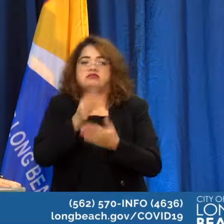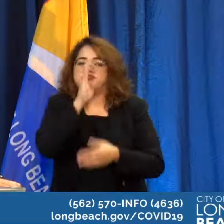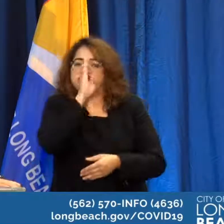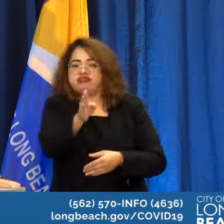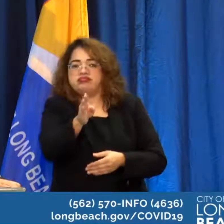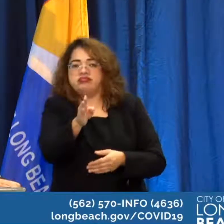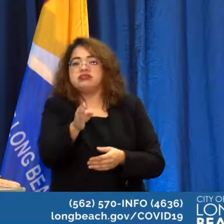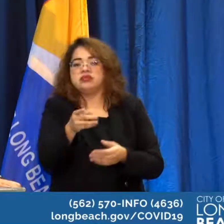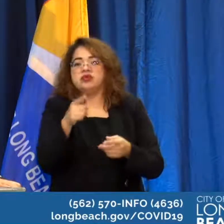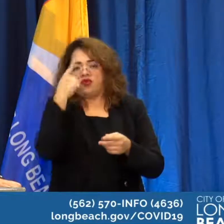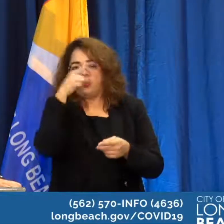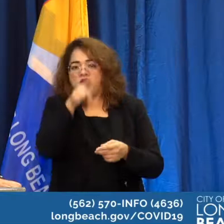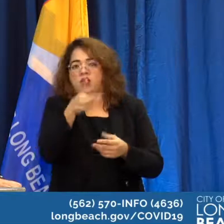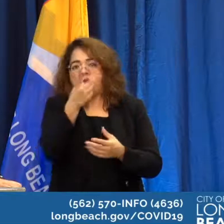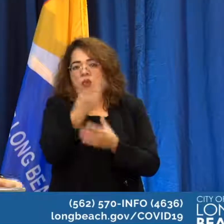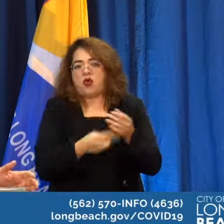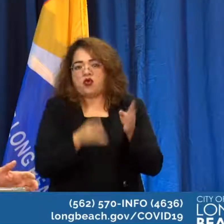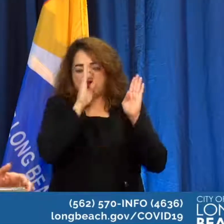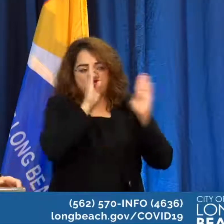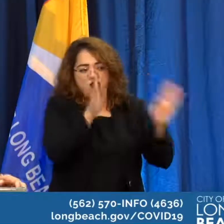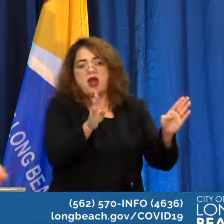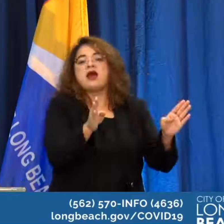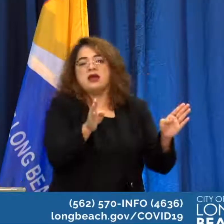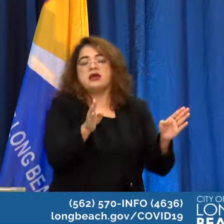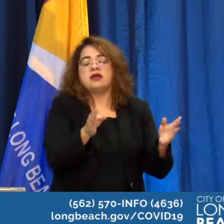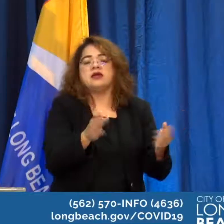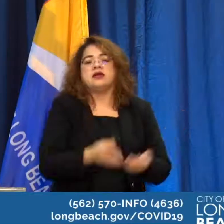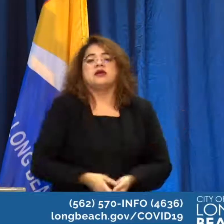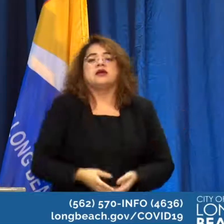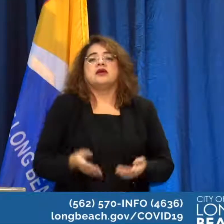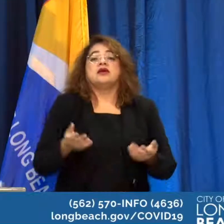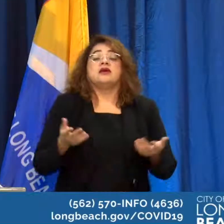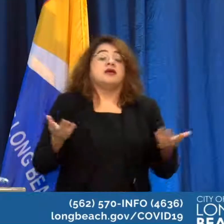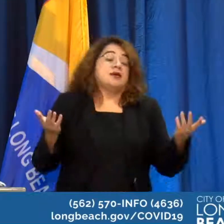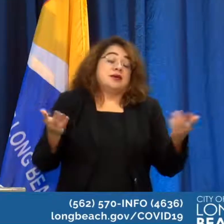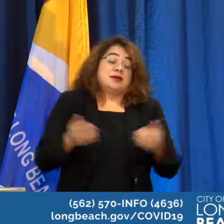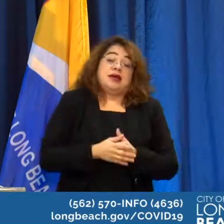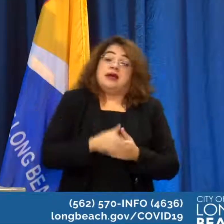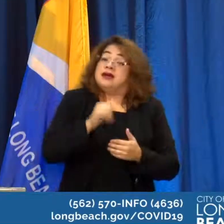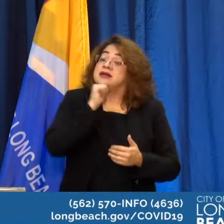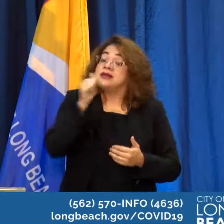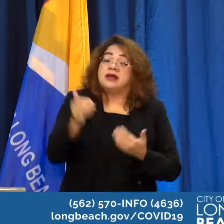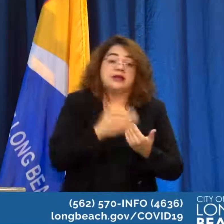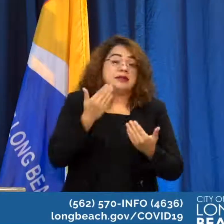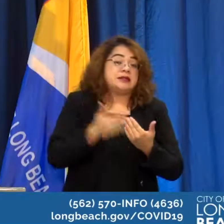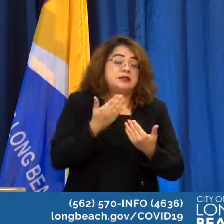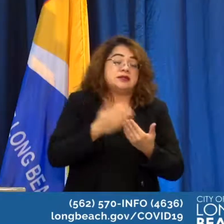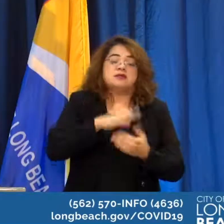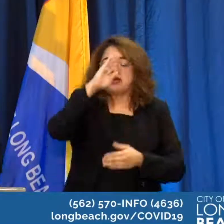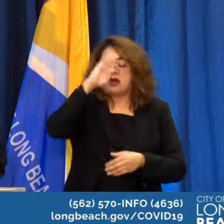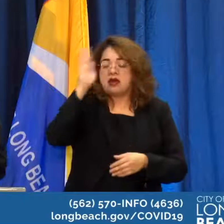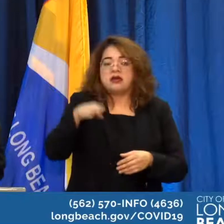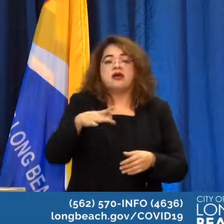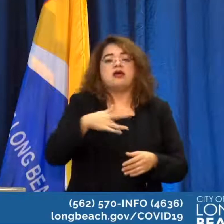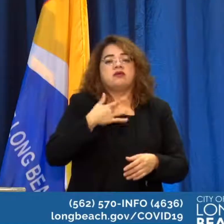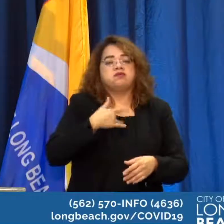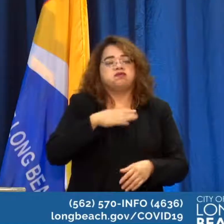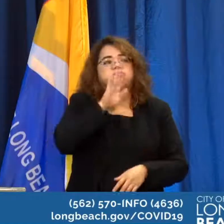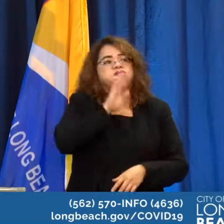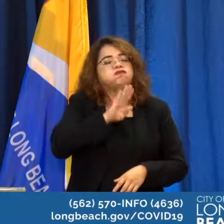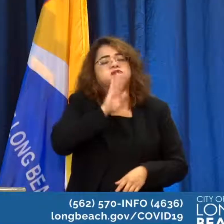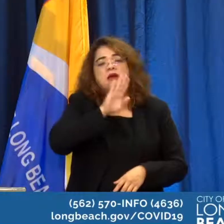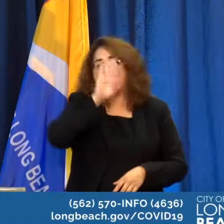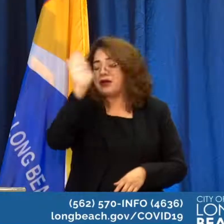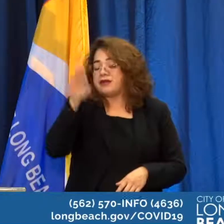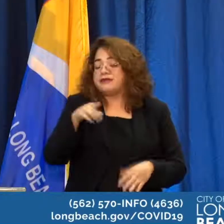tiempo bien difícil. Sabemos que este es un tiempo bien difícil. Yo sé que ahora viene el día de Thanksgiving y